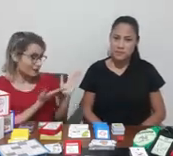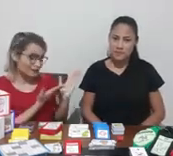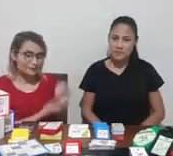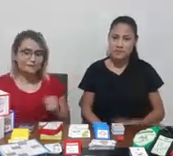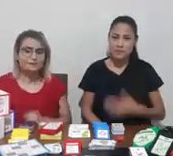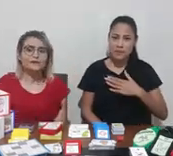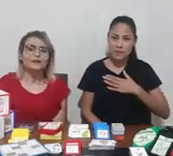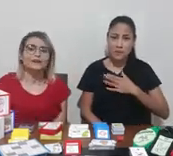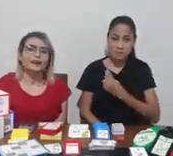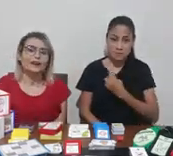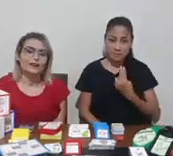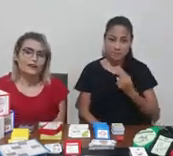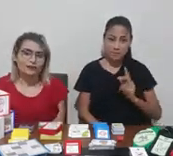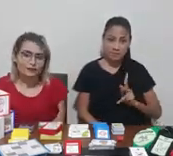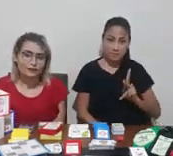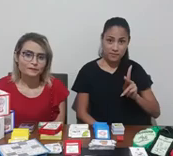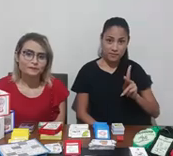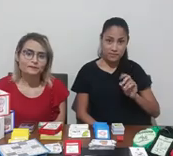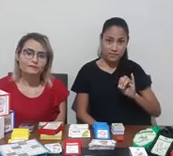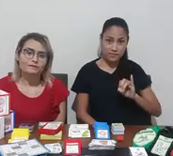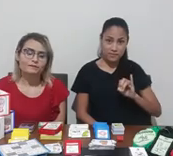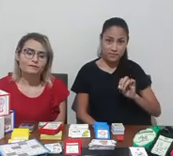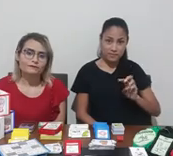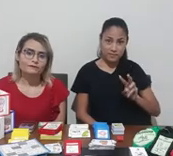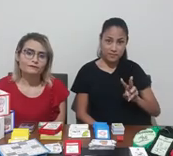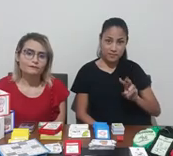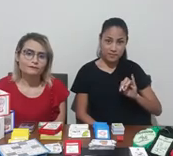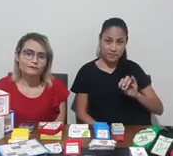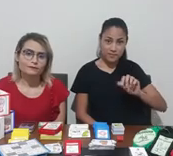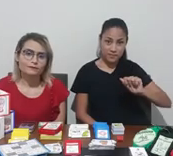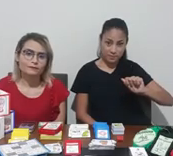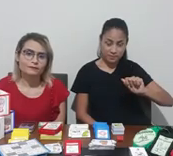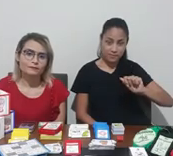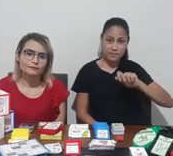Essa daqui é Kívia.